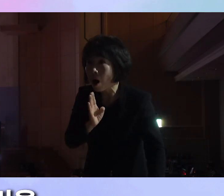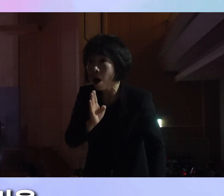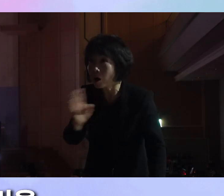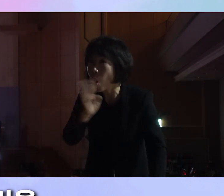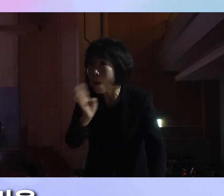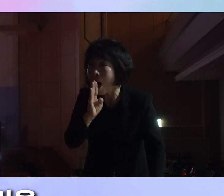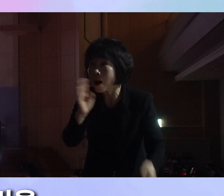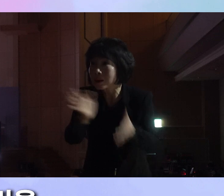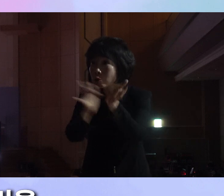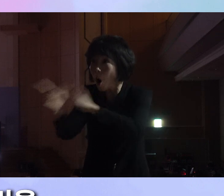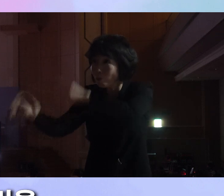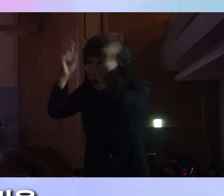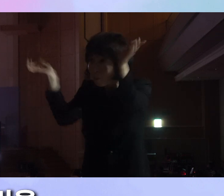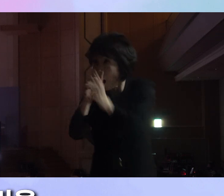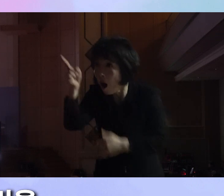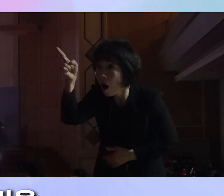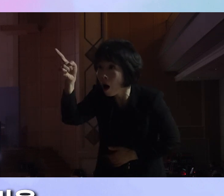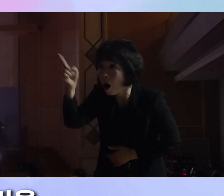예수가?